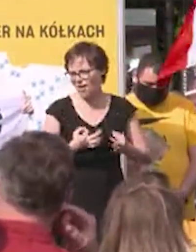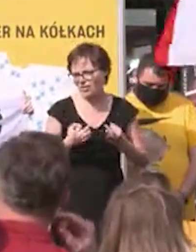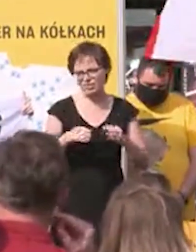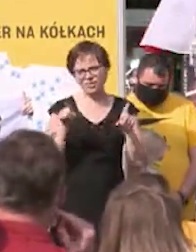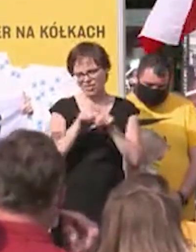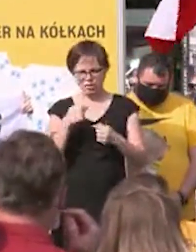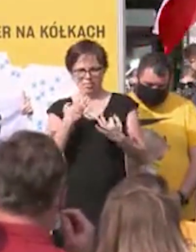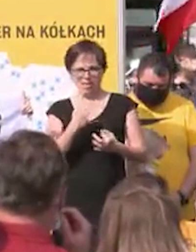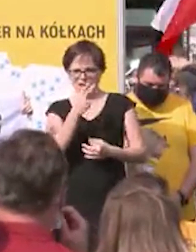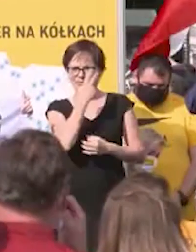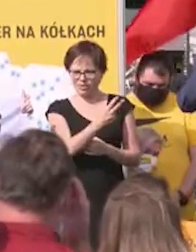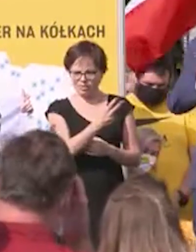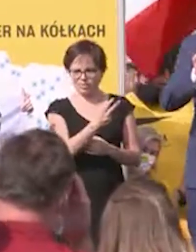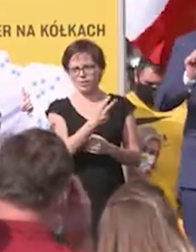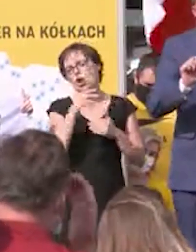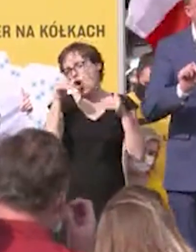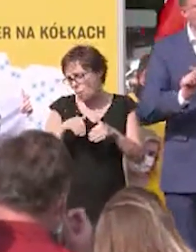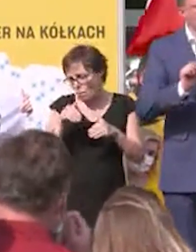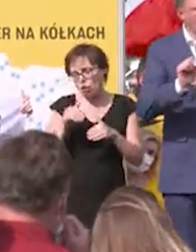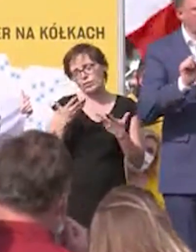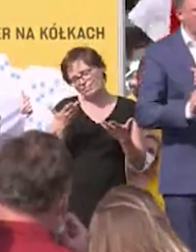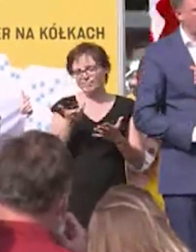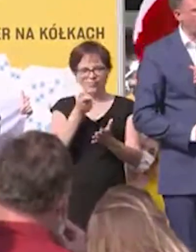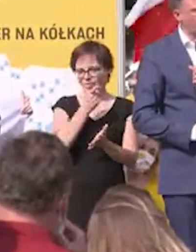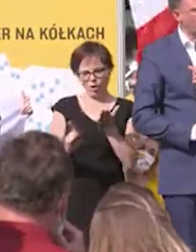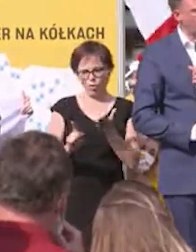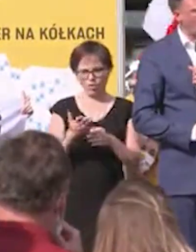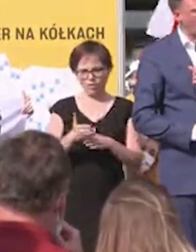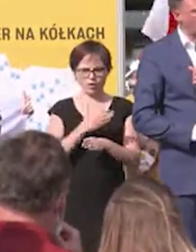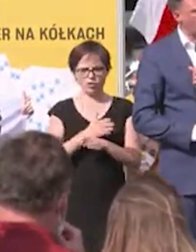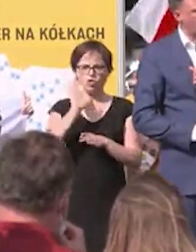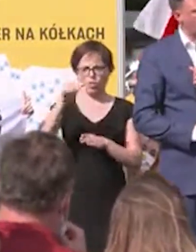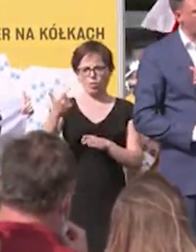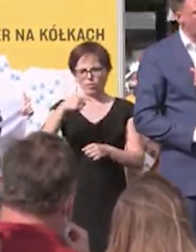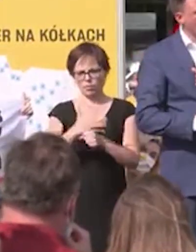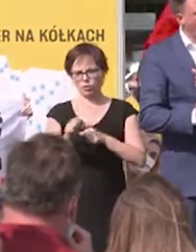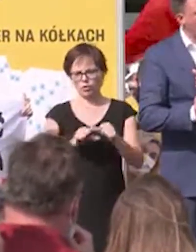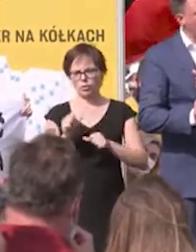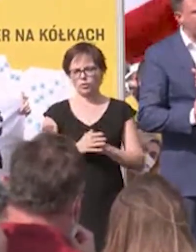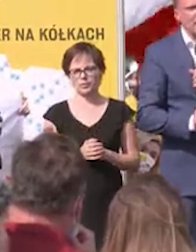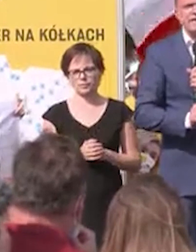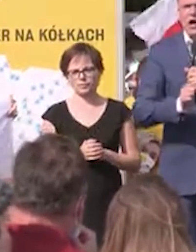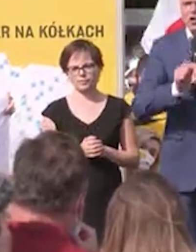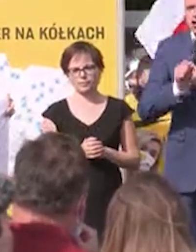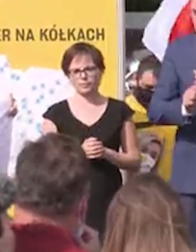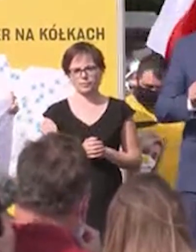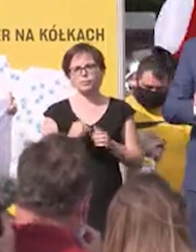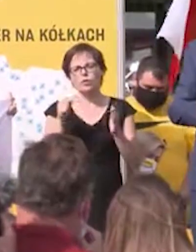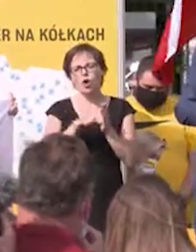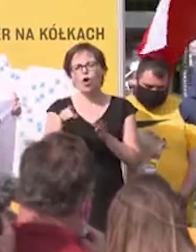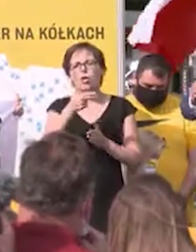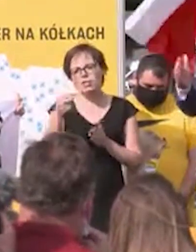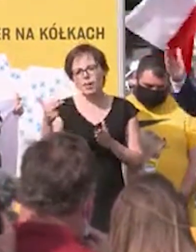których jesteśmy świadkami, może nie udać nam się zrobić tego wcześniej niż w roku 50. To temat na